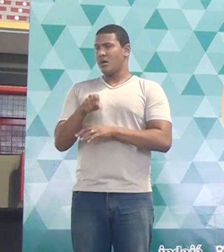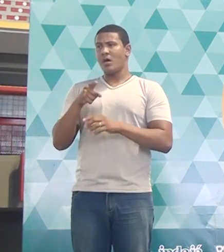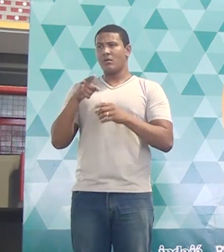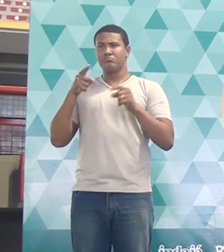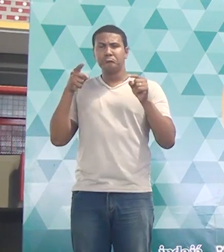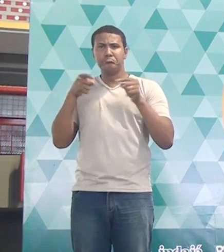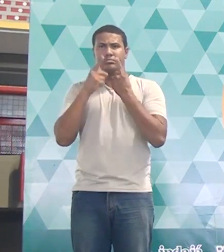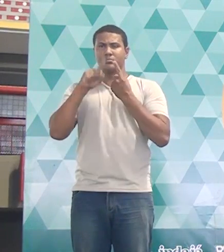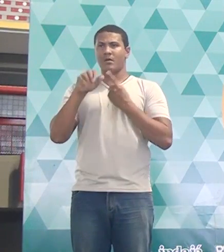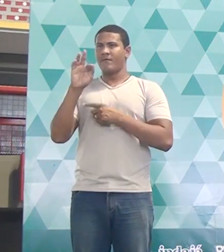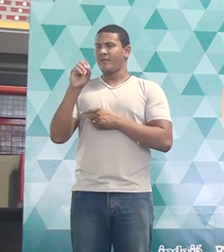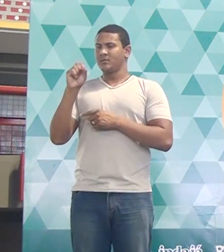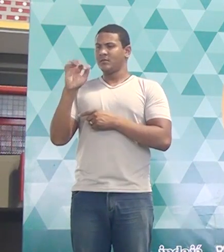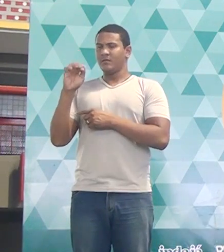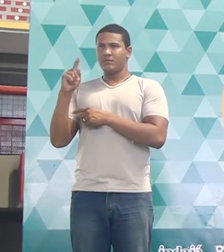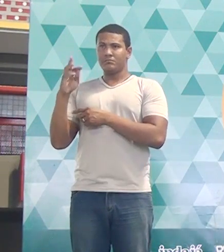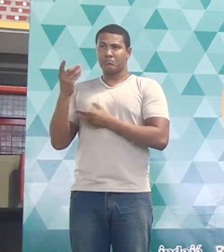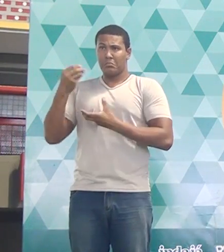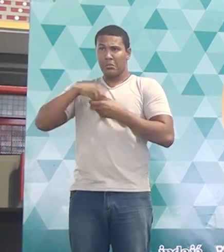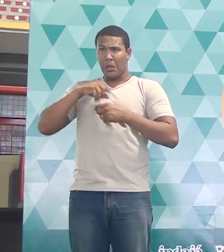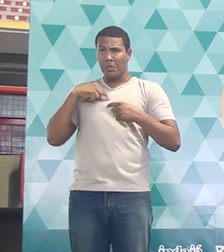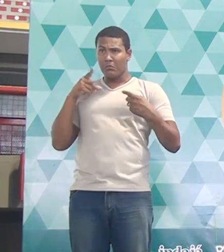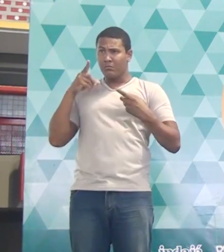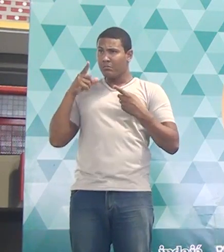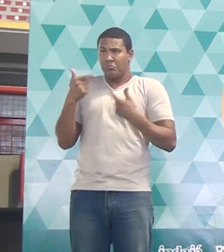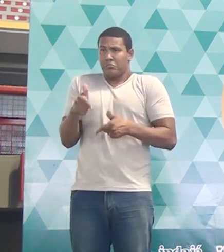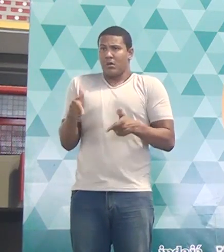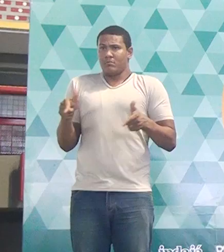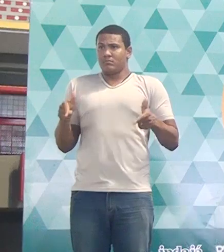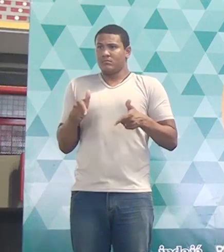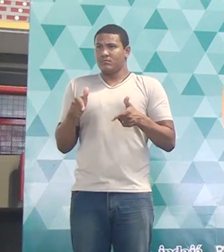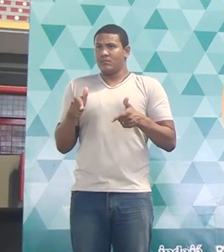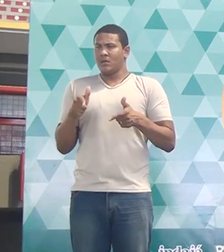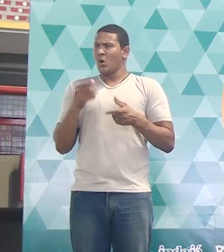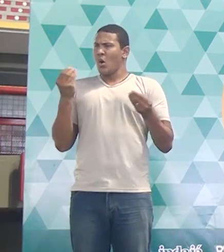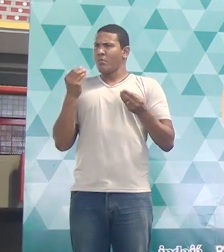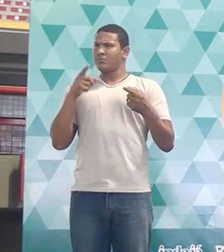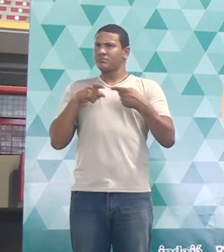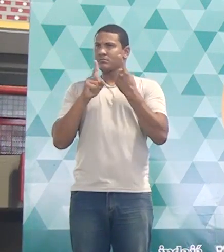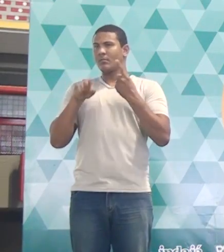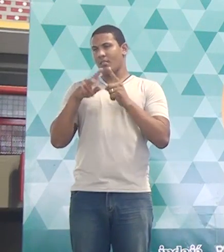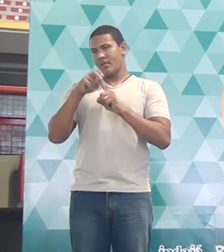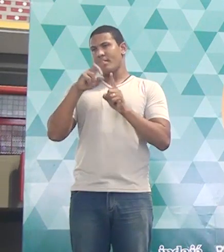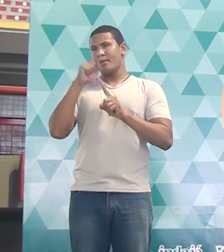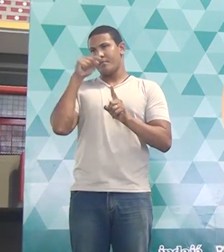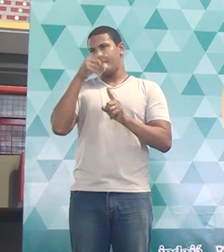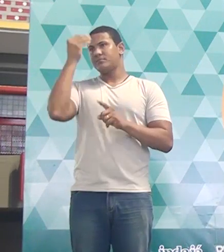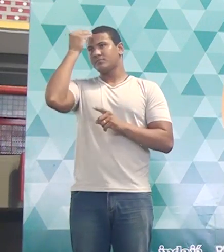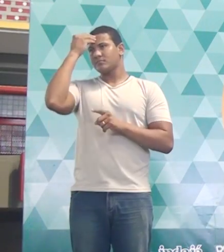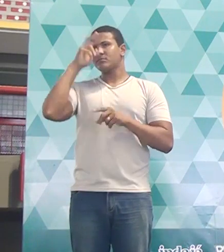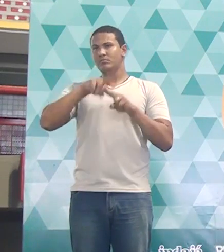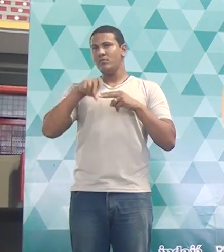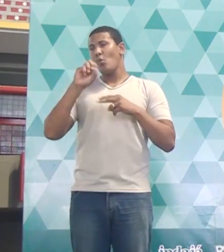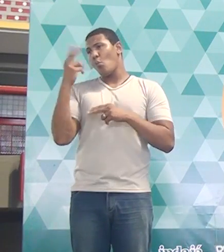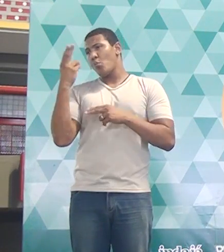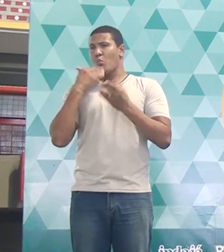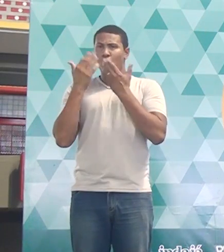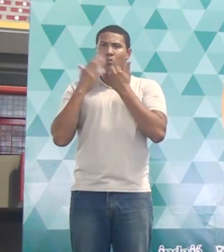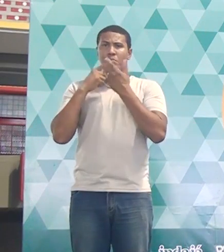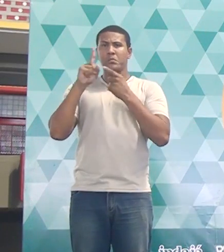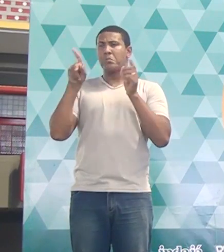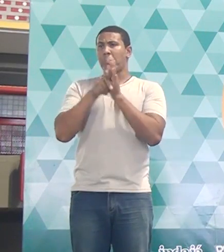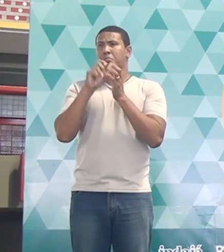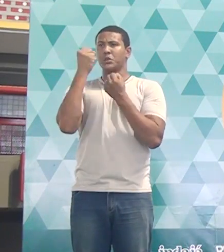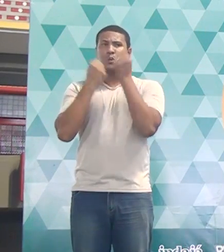Você não tem fosfato no organismo. De onde é que vem o fosfato? Da bebida refrigerante ou do alimento industrializado,